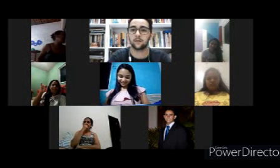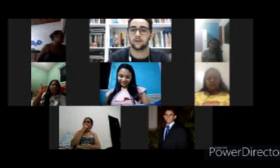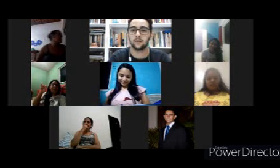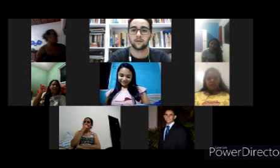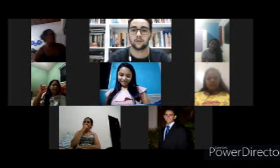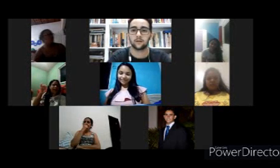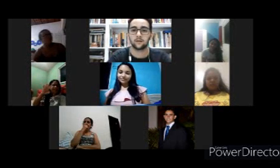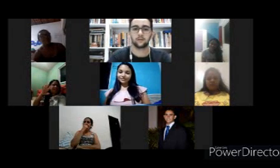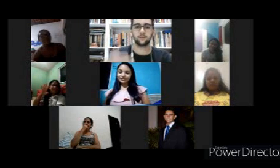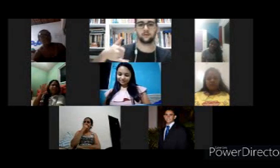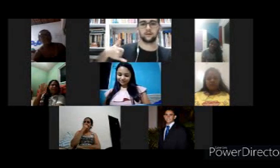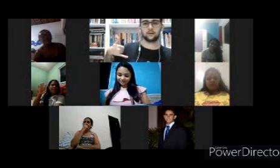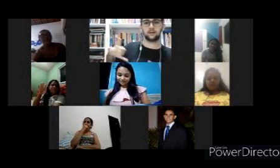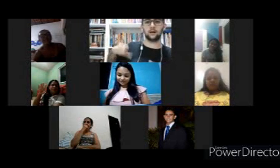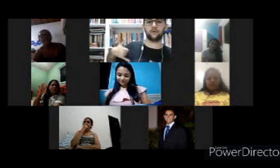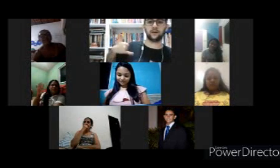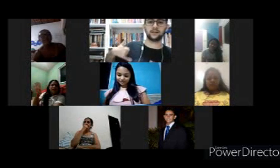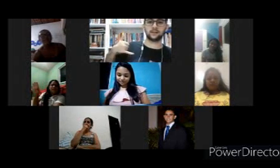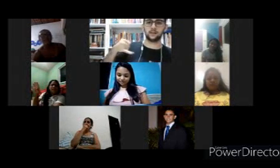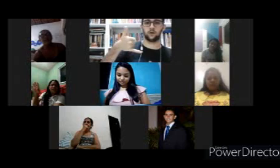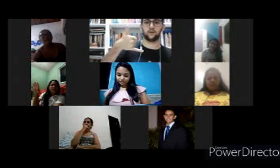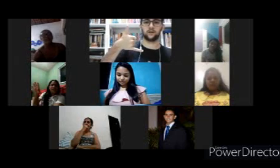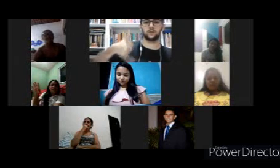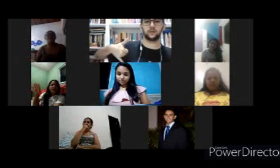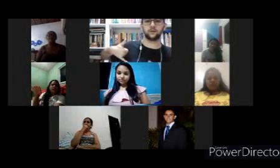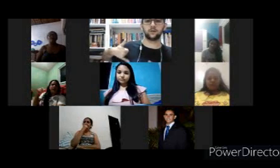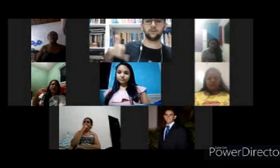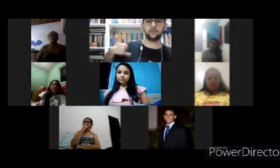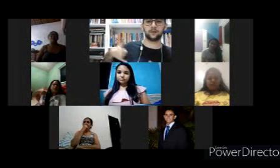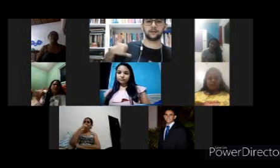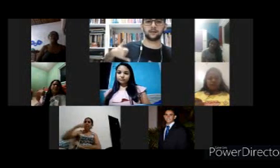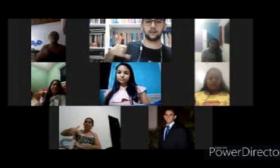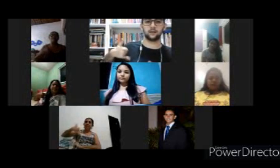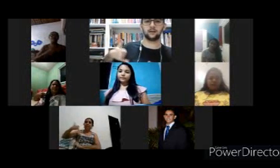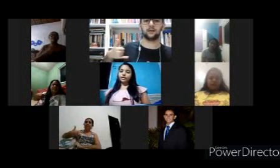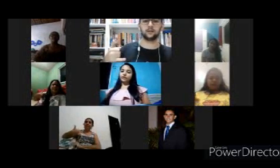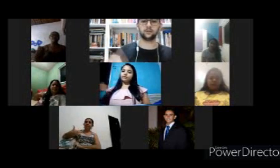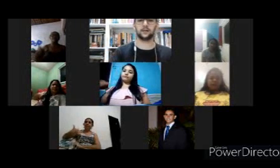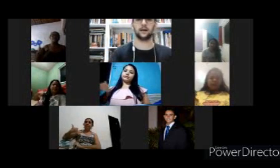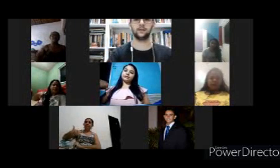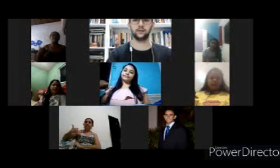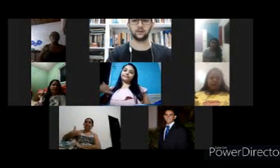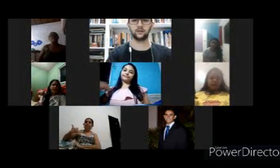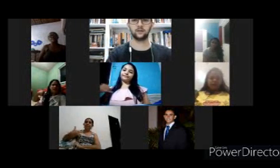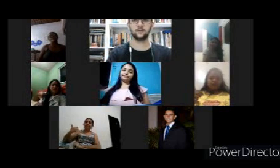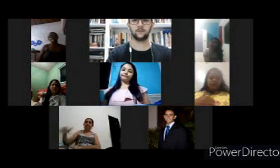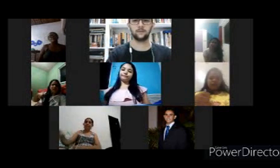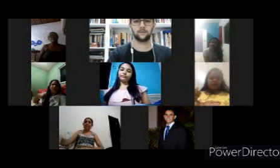A idade tem que escrever, professor? Não, idade? Faz assim, ó. Faz não, o Y e passa aqui. Isso, idade. Idade,